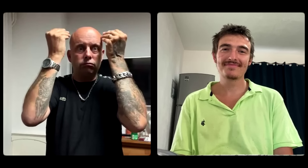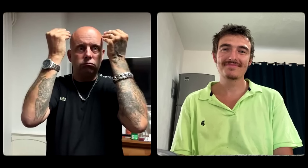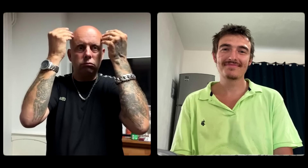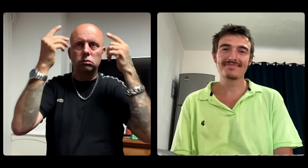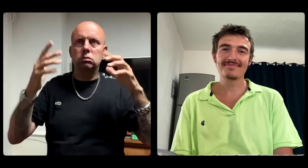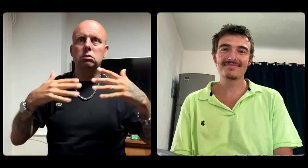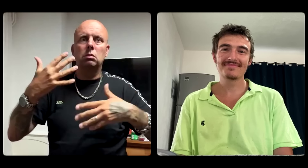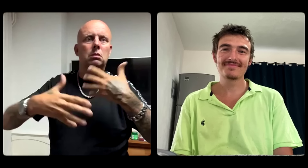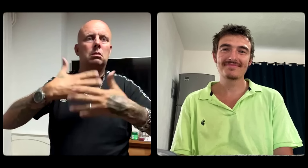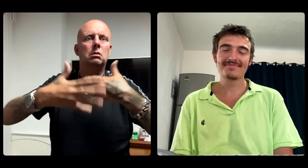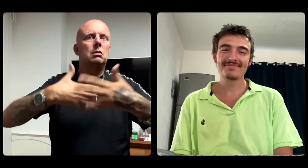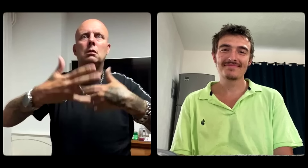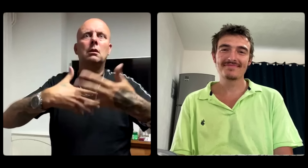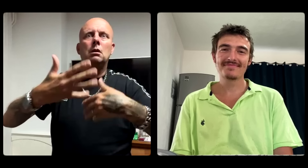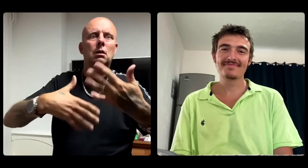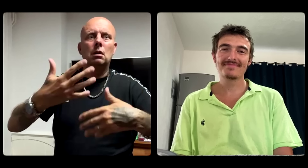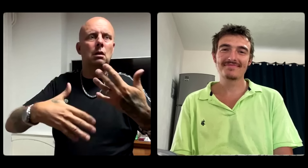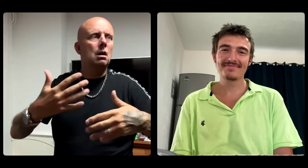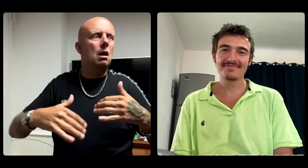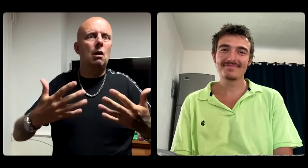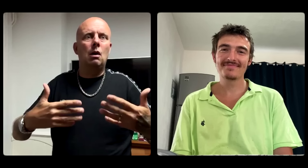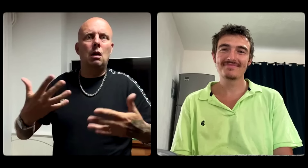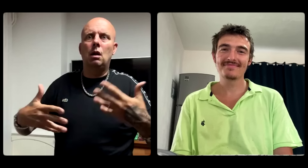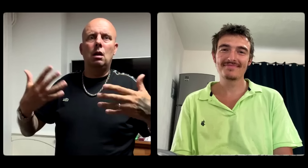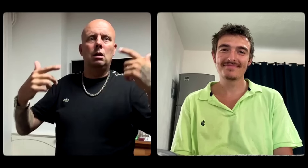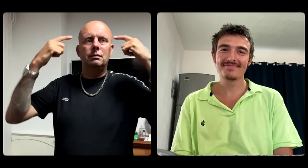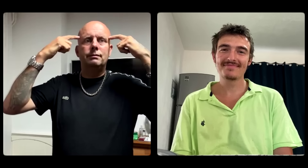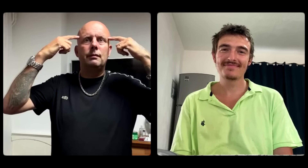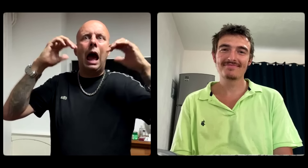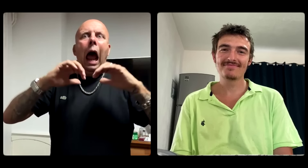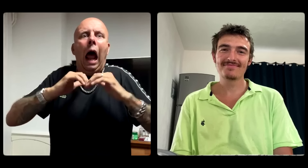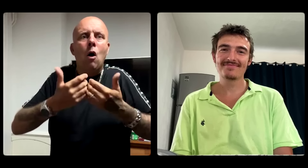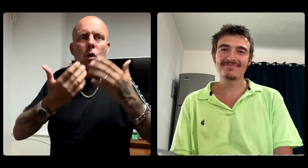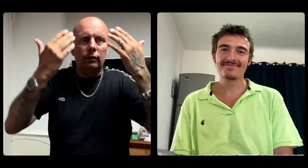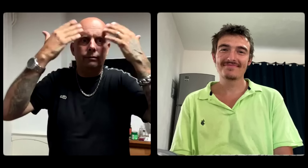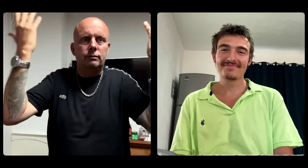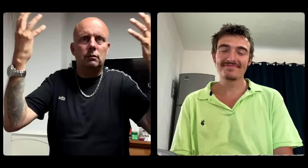Ja, maar dus in het donker, zeg maar als het echt donker is buiten, daar ga je niet goed op.